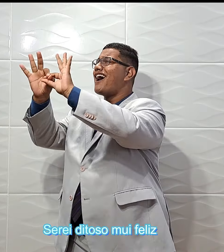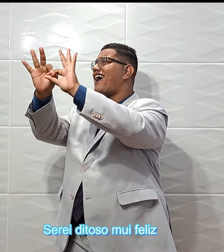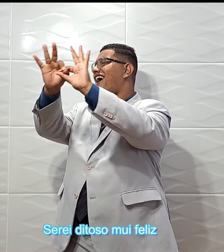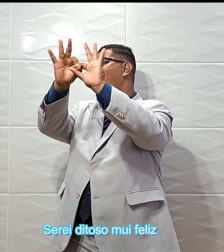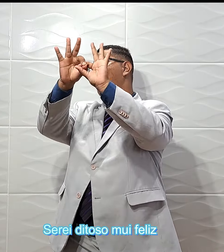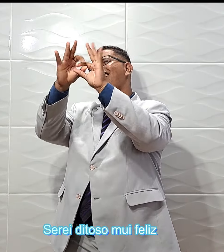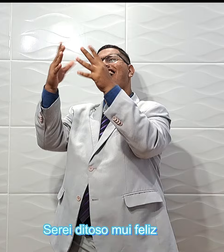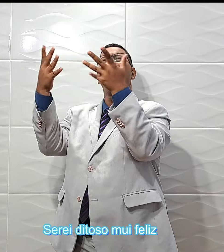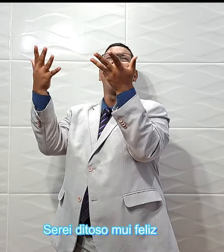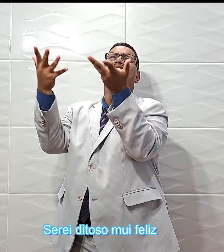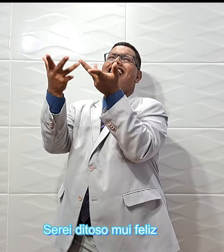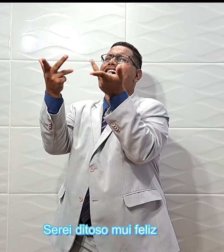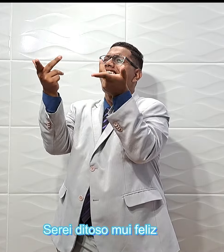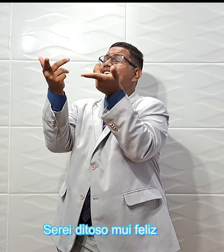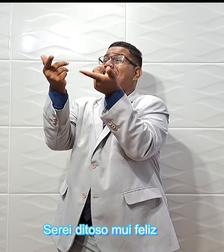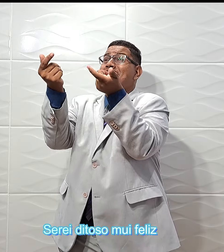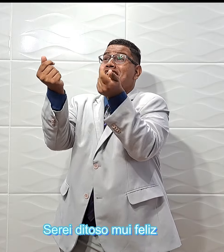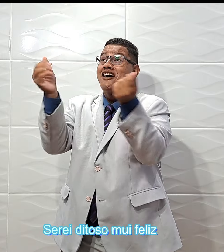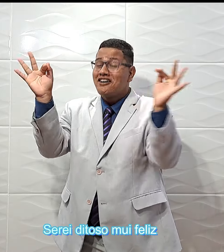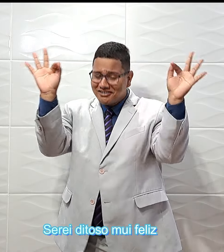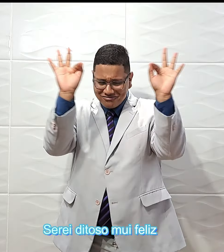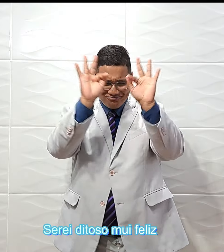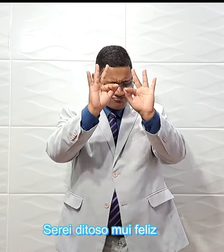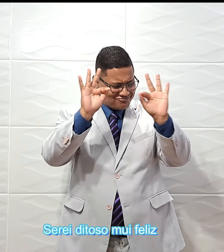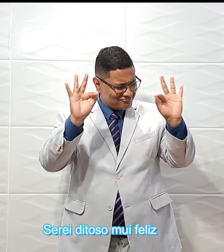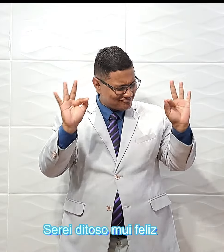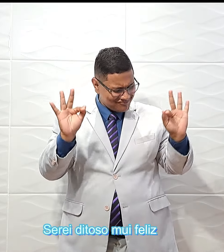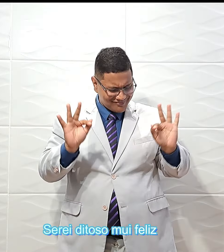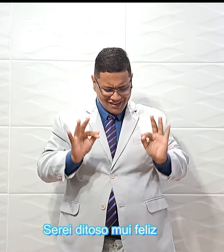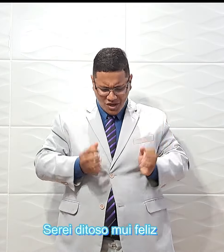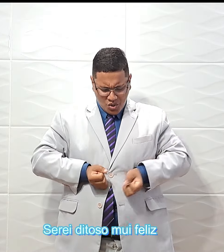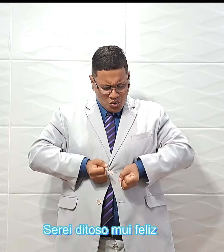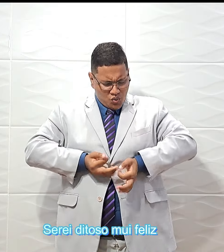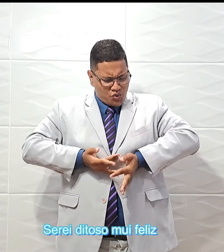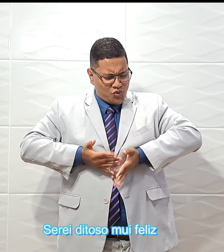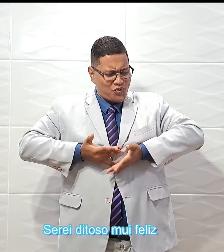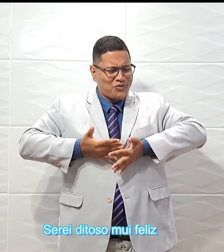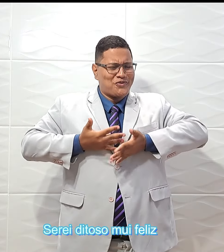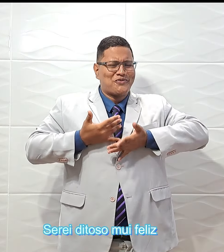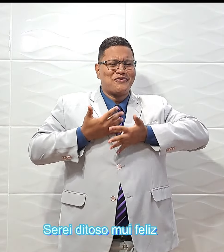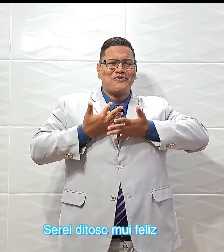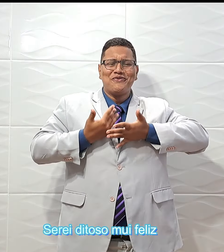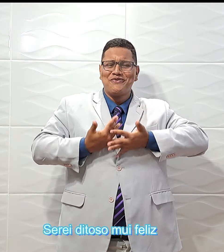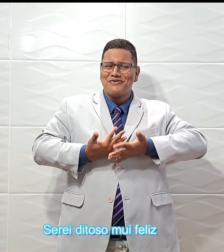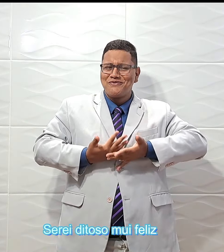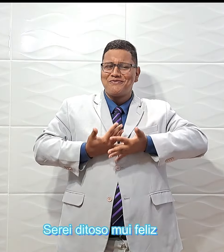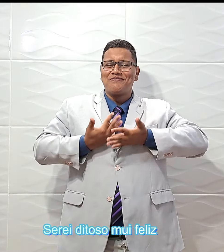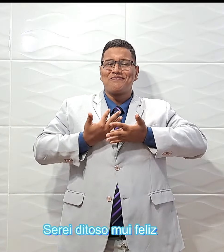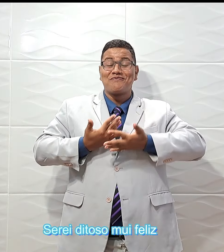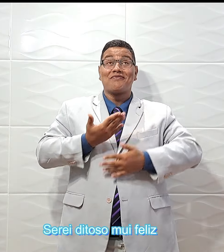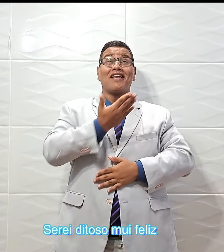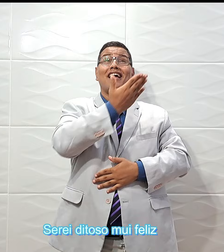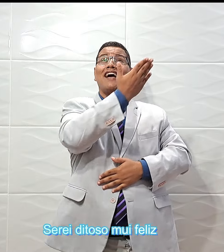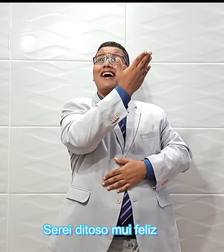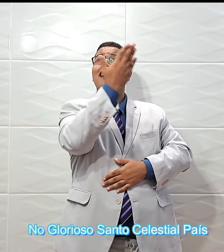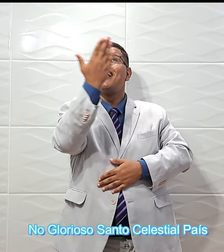Serei de todos Muito feliz